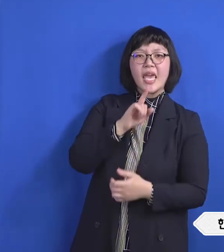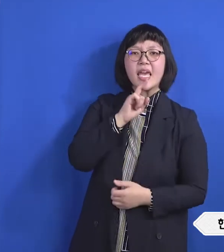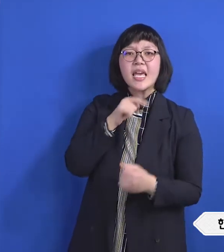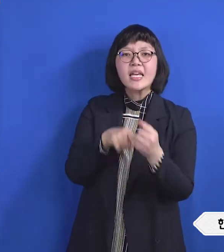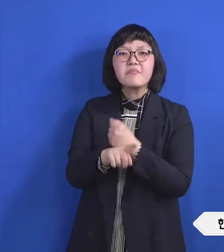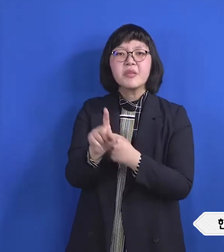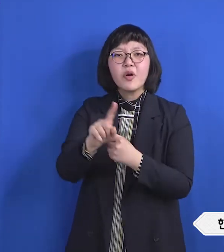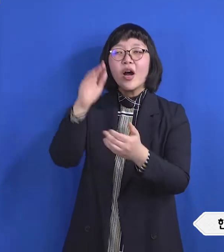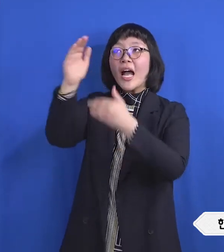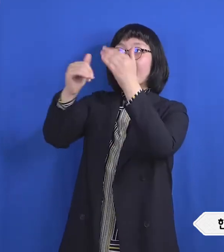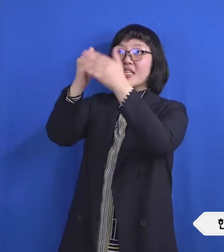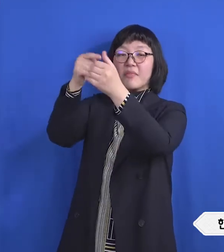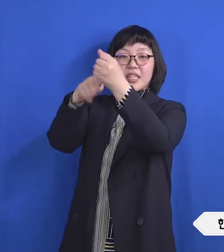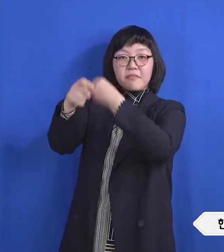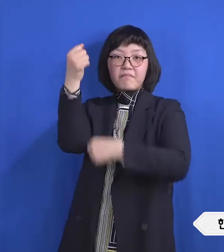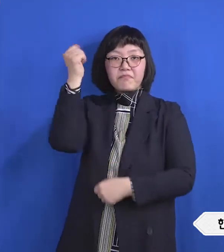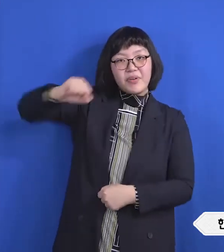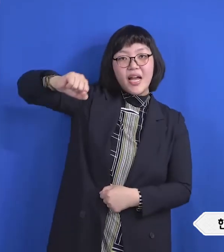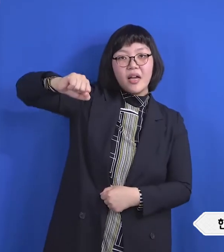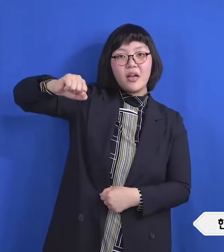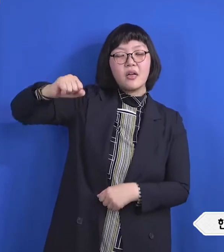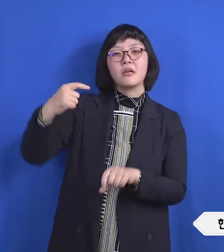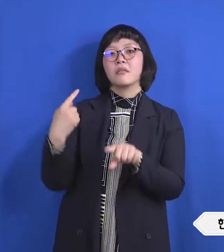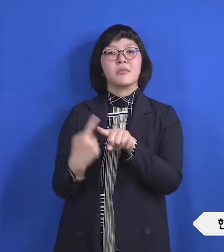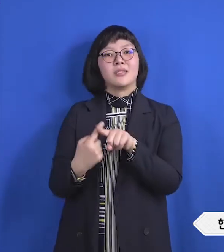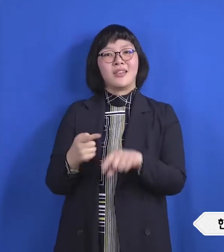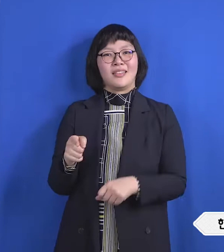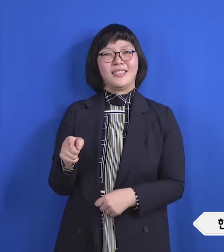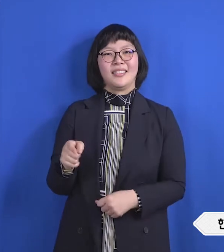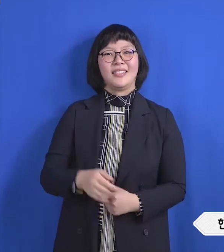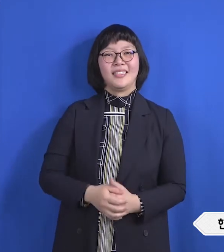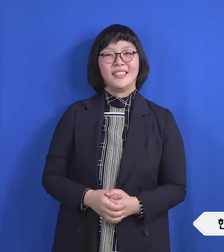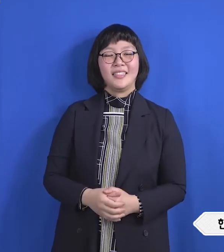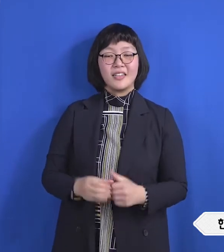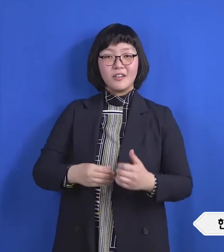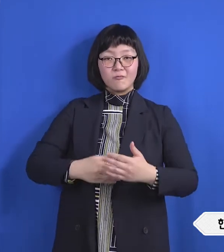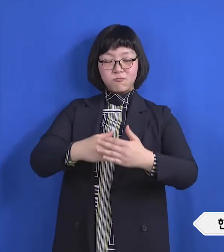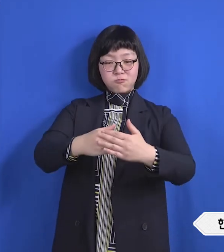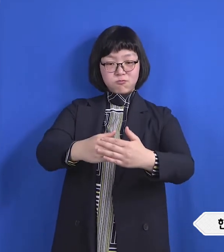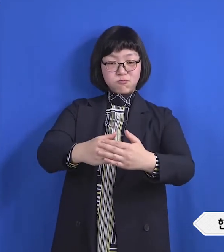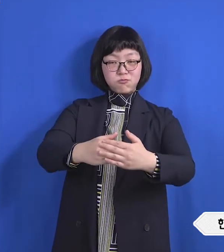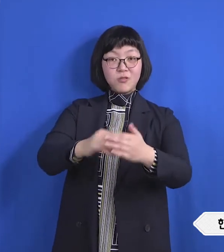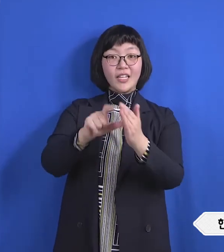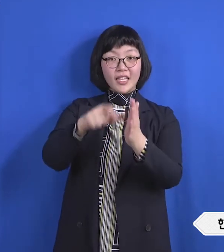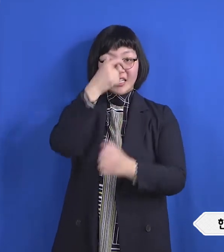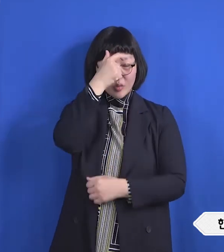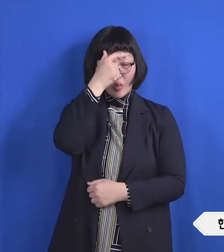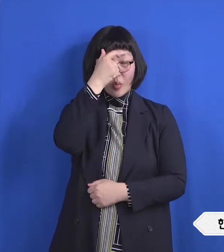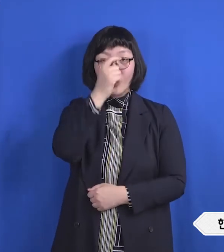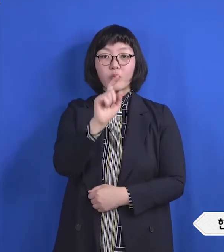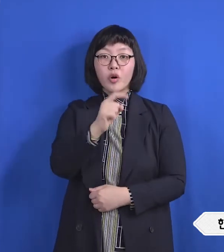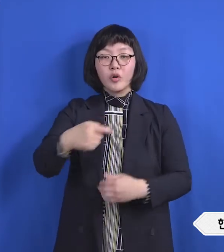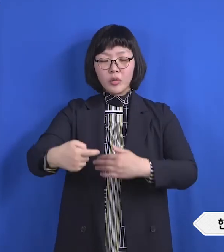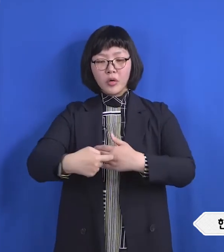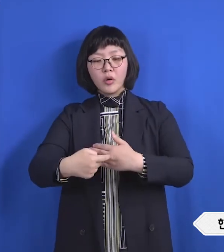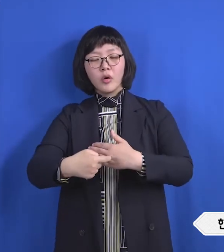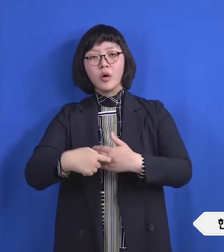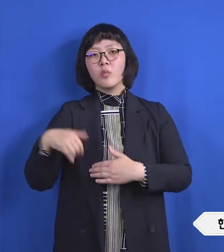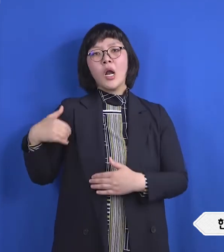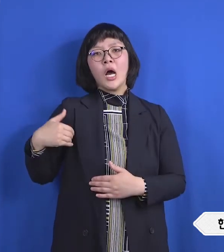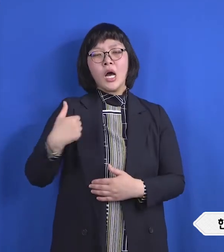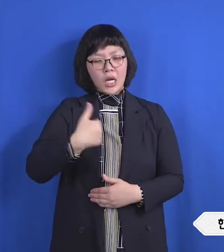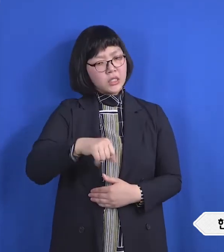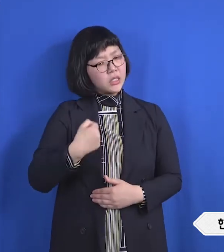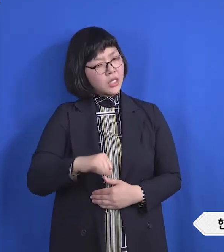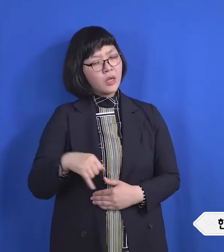하나님의 뜻을 거스르겠다는 반역밖에는 아닙니다. 임신 5개월 때 기도하는 것은 아들인지 딸인지 모르기